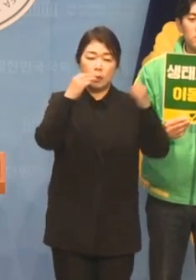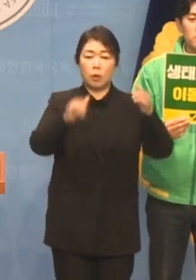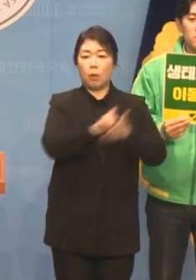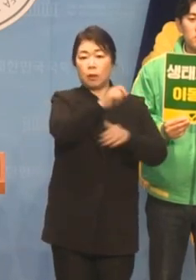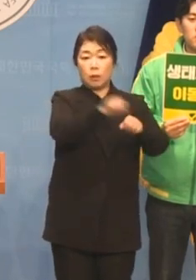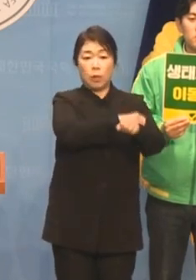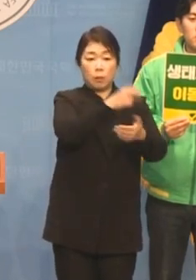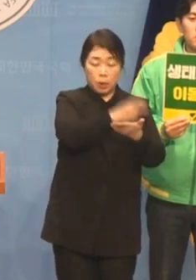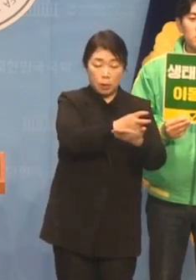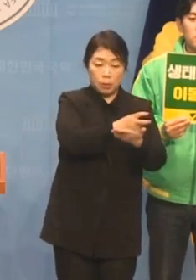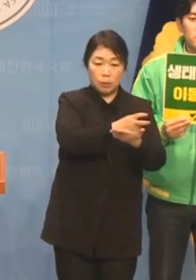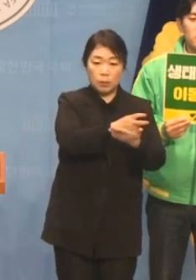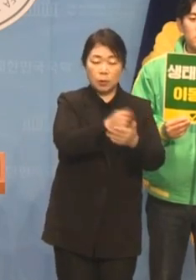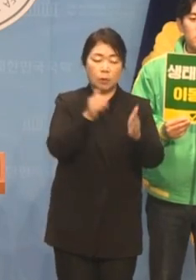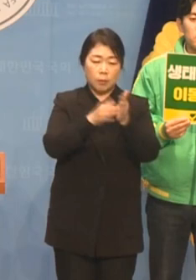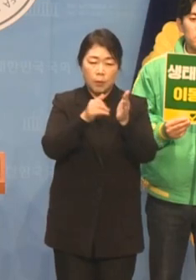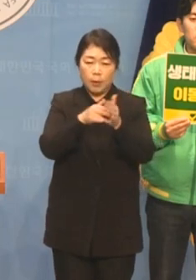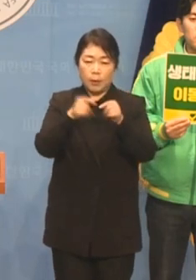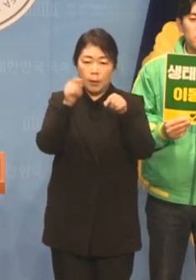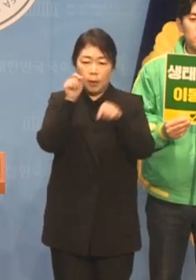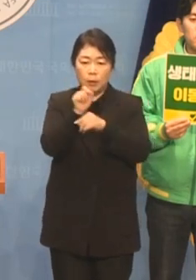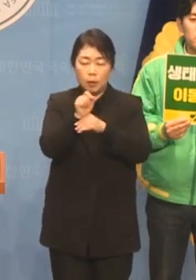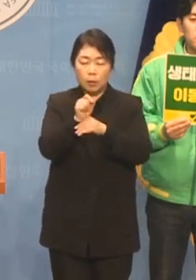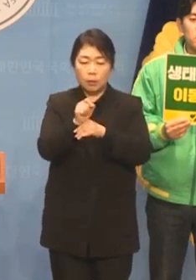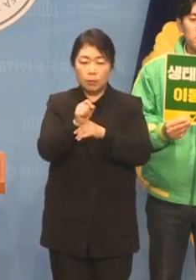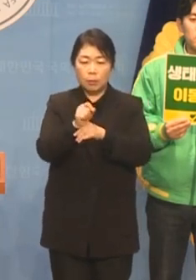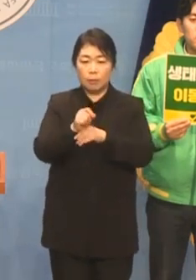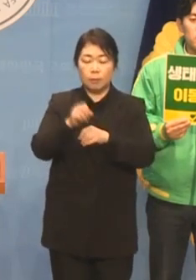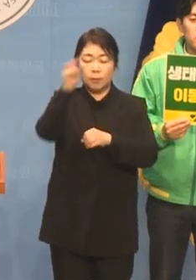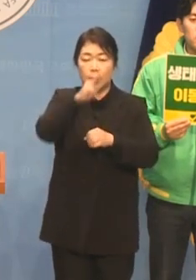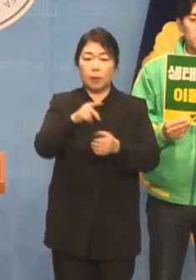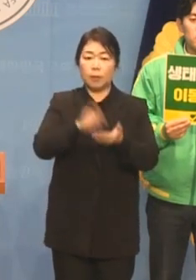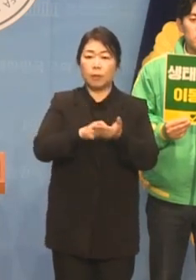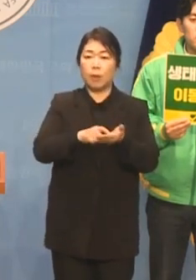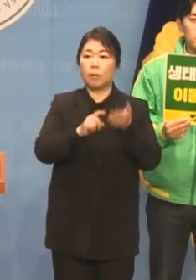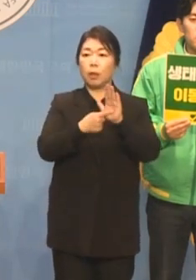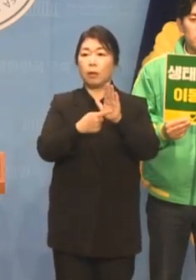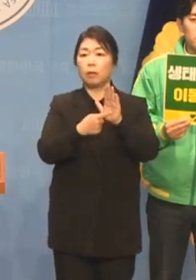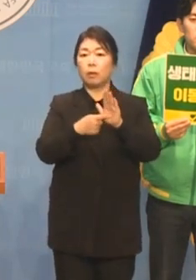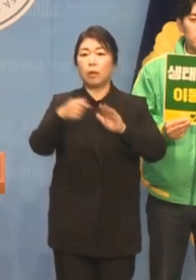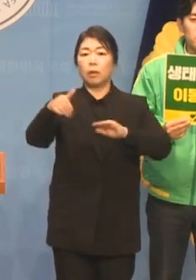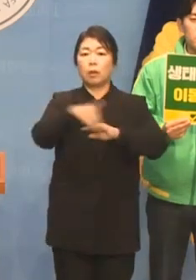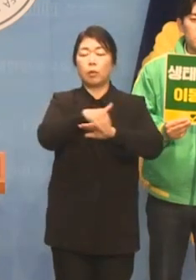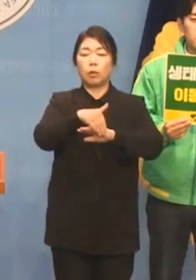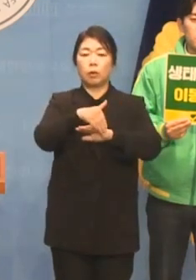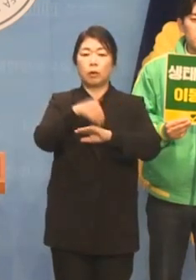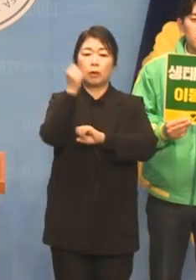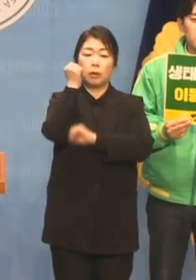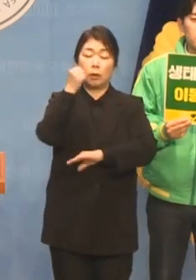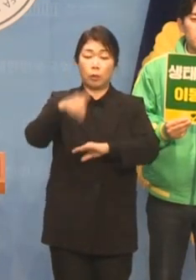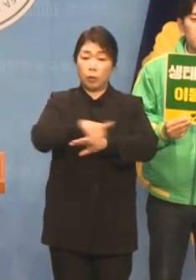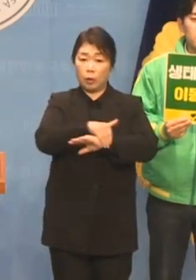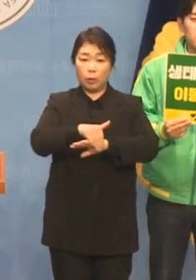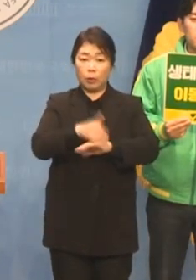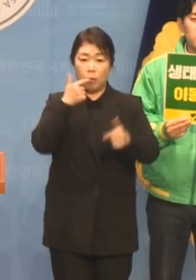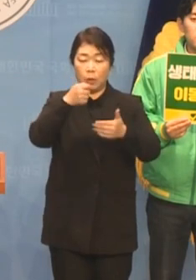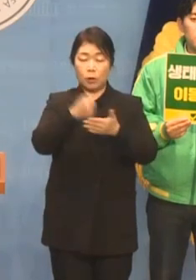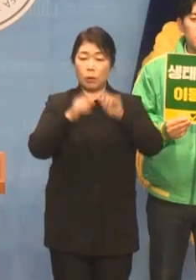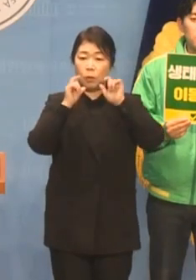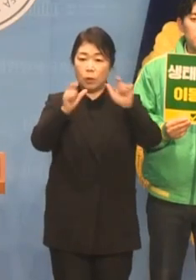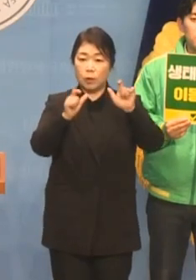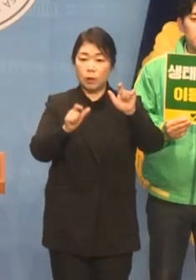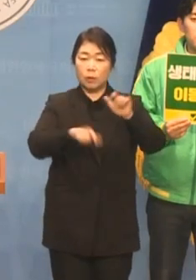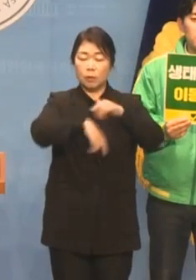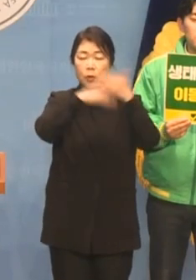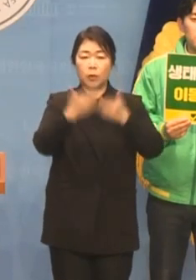그리고 밀실 행정 속에서 졸속적으로 발표된 기본 계획 학정 보시는이 사업에 반대하는 입들을 모두